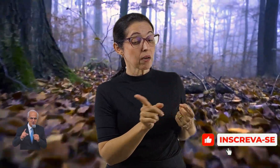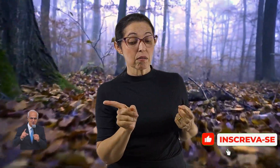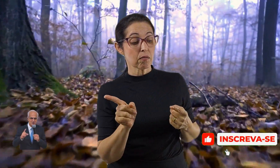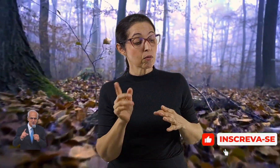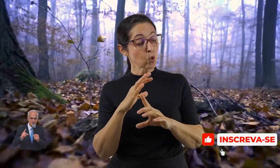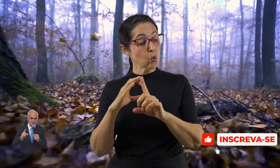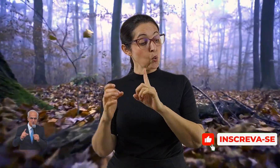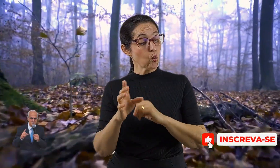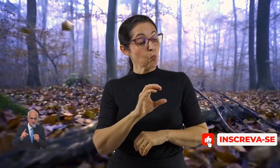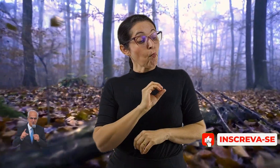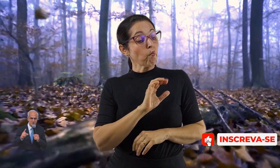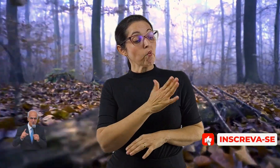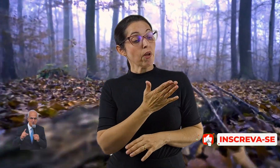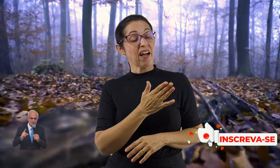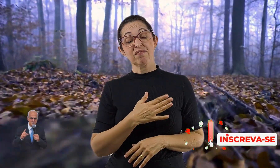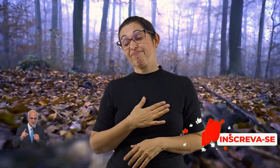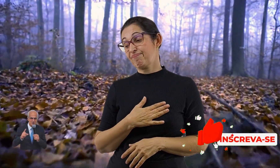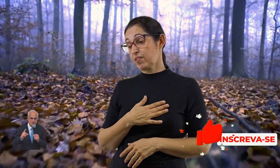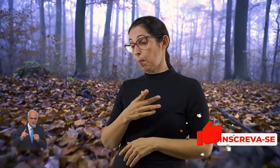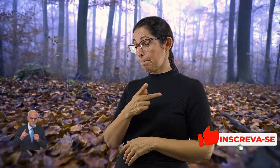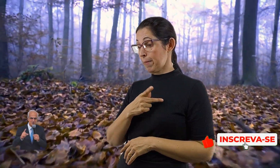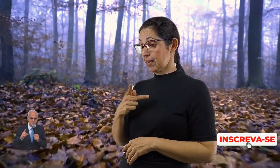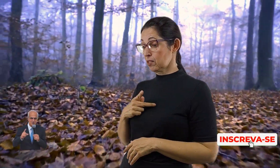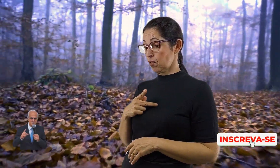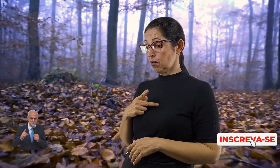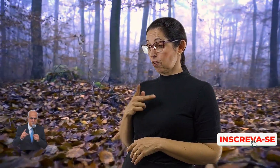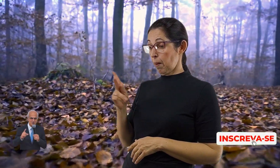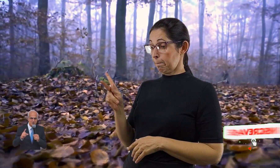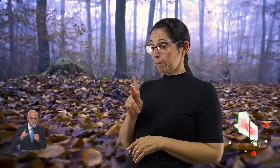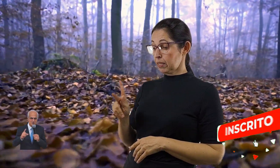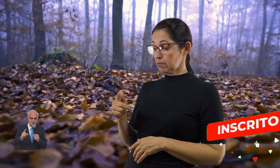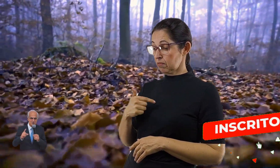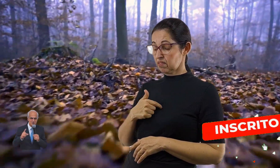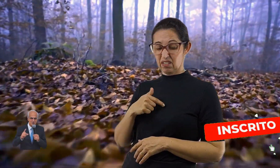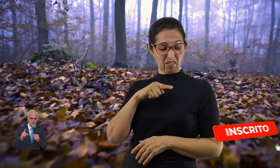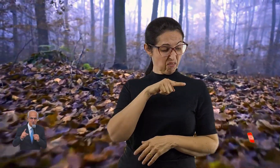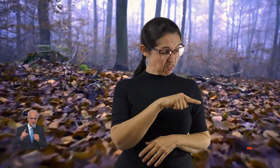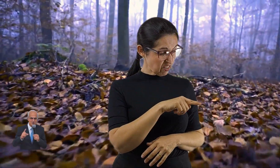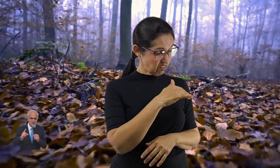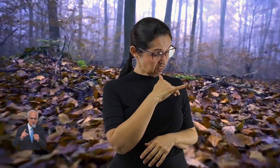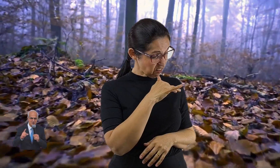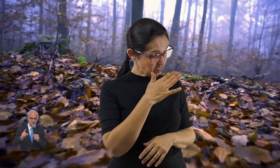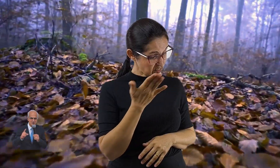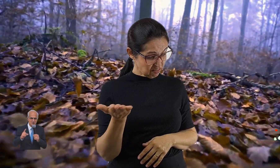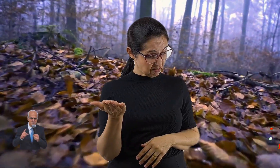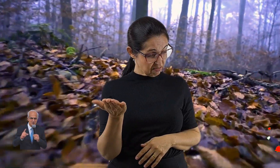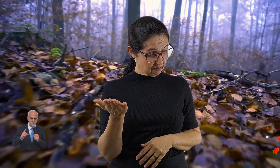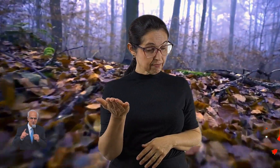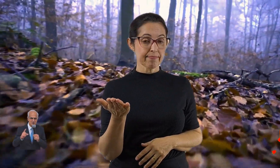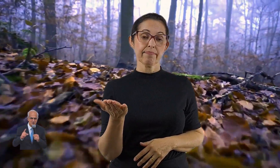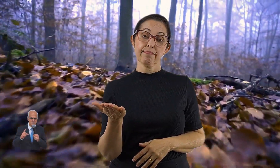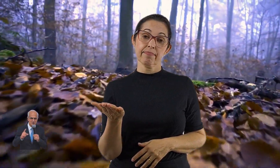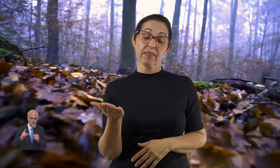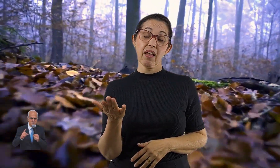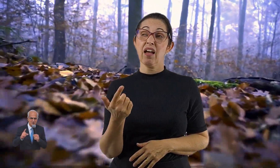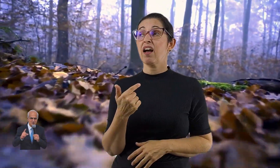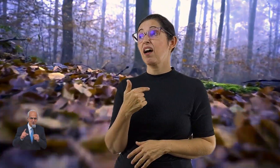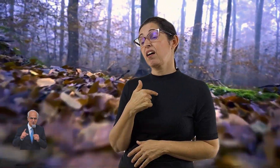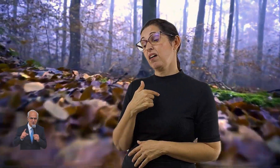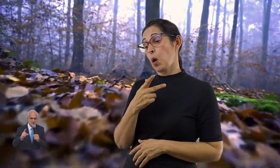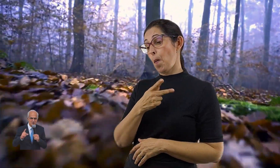quê? Porque o pastor não me deu a paz do Senhor. E você está desse jeito por causa disso, né? Não porque